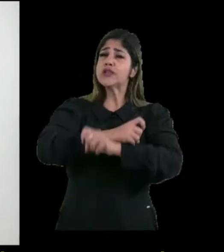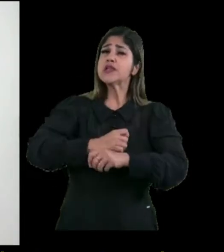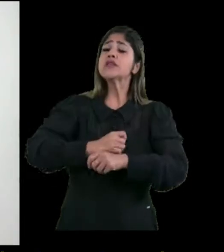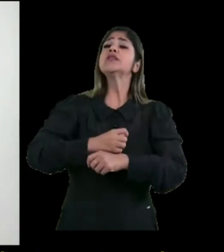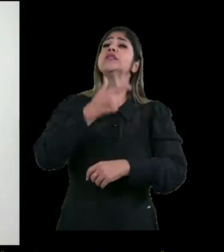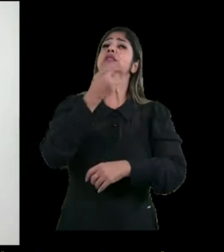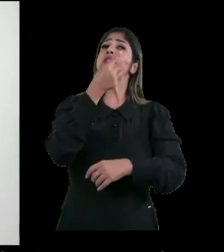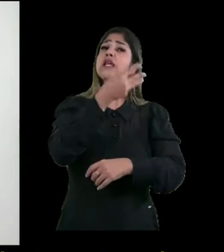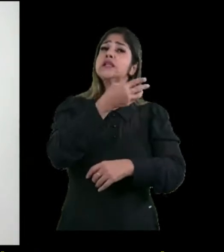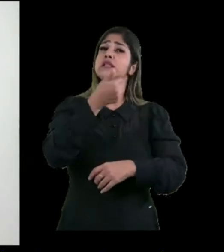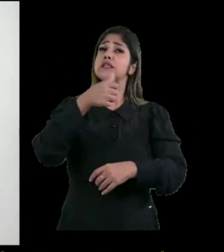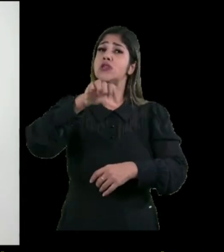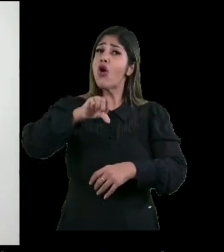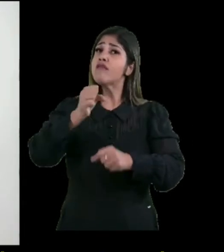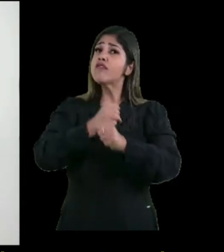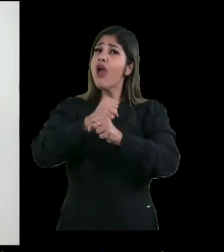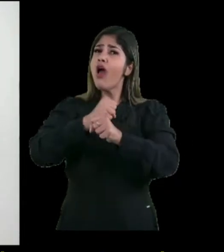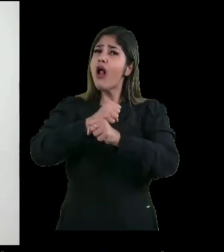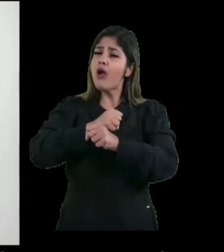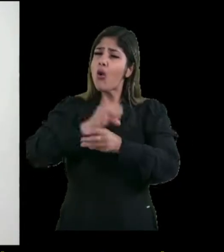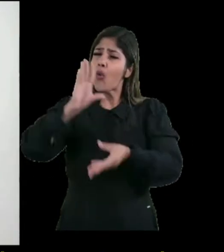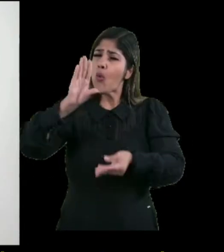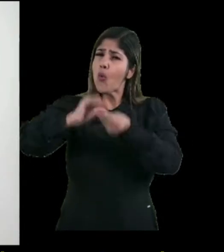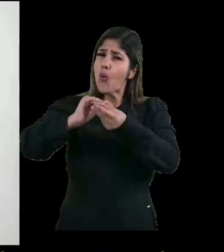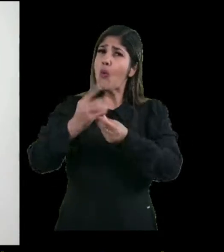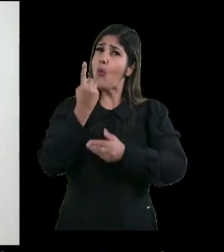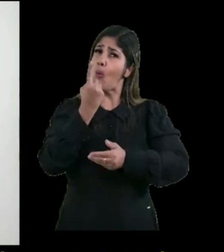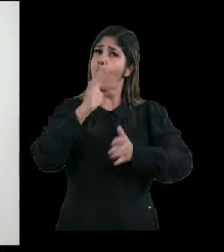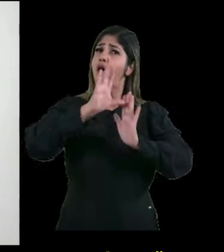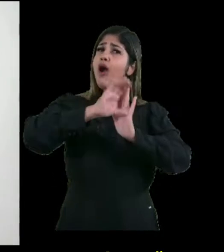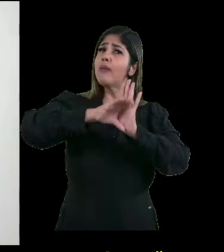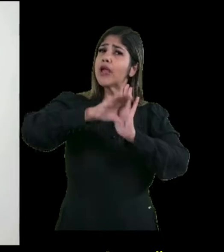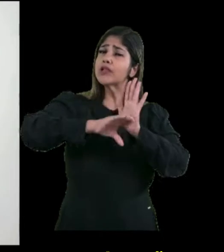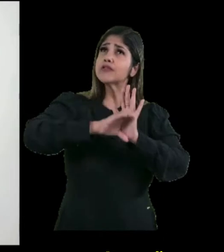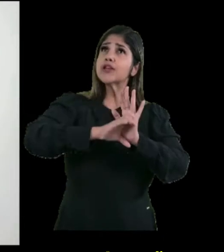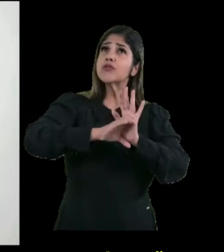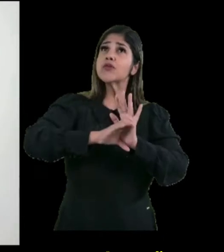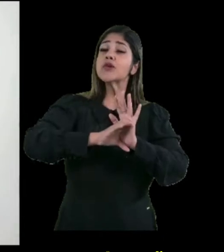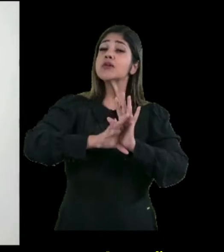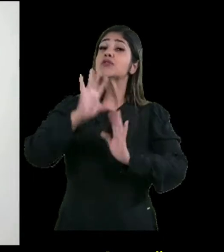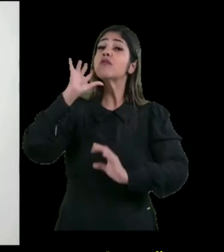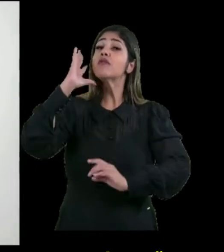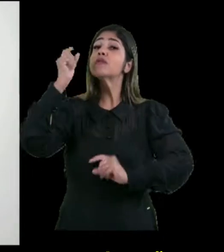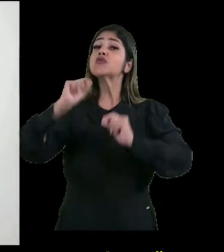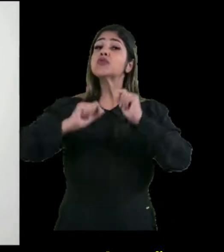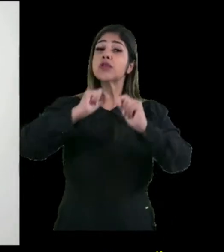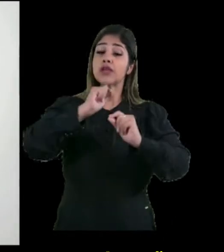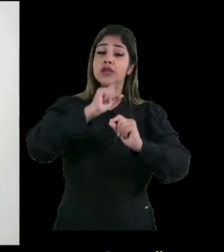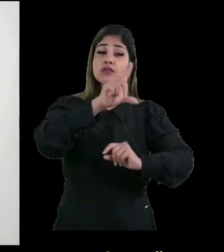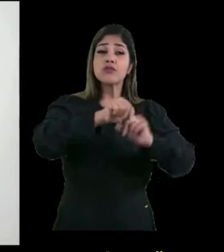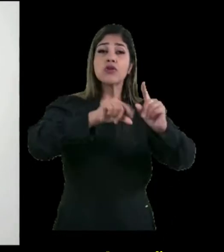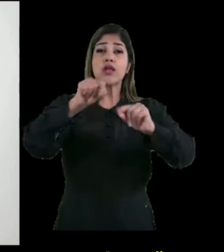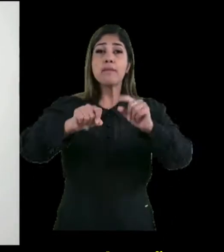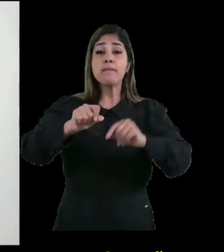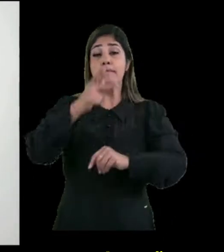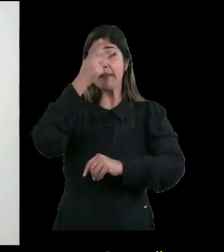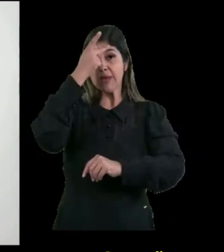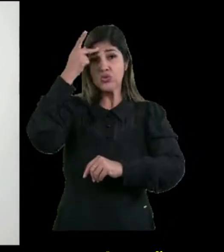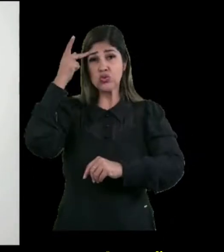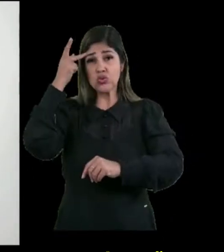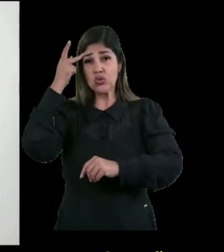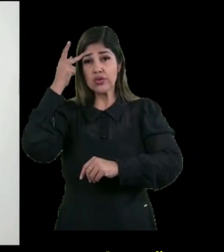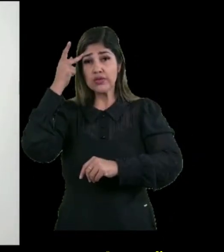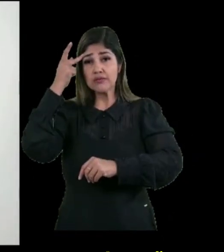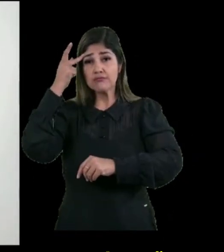trabalhar 319 anos e condensá-lo em um capítulo. Assim, decidimos comentar pessoas e situações que